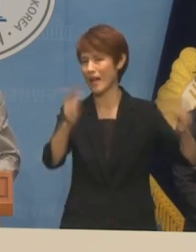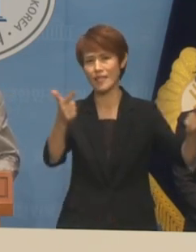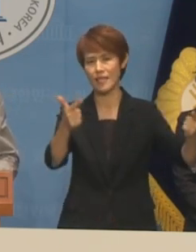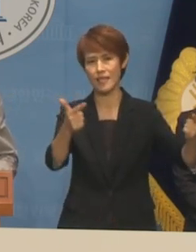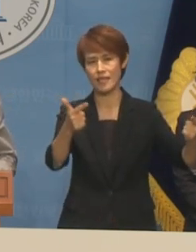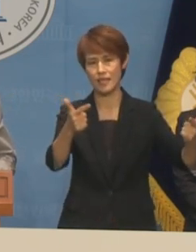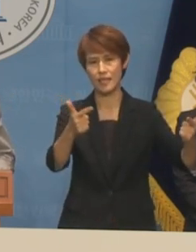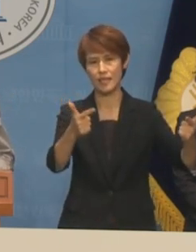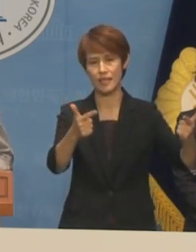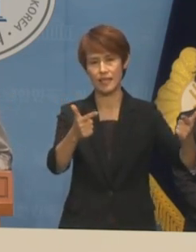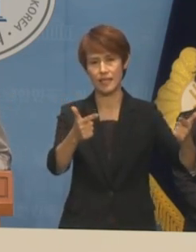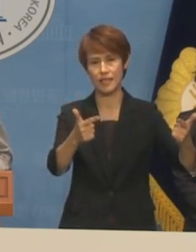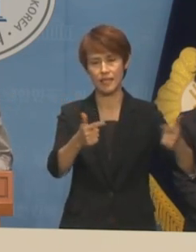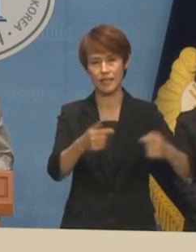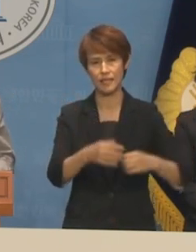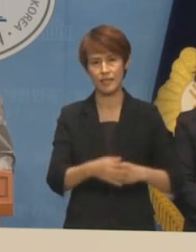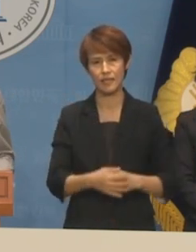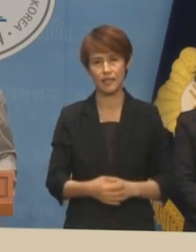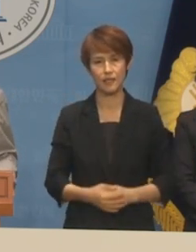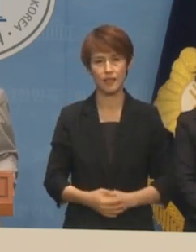아님을 실토하고 있는 것입니다.